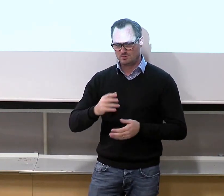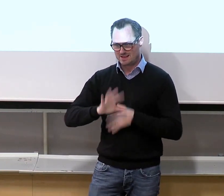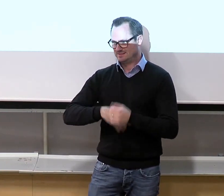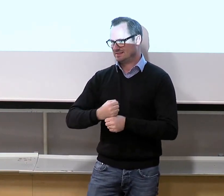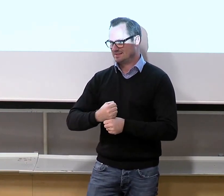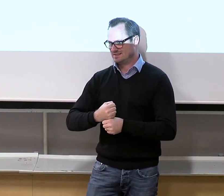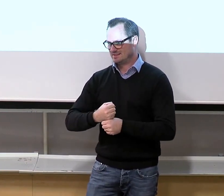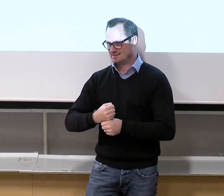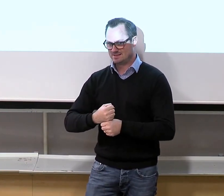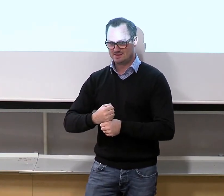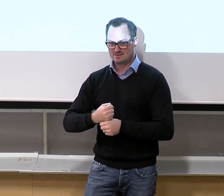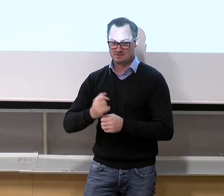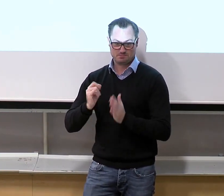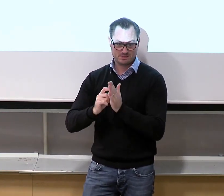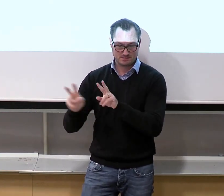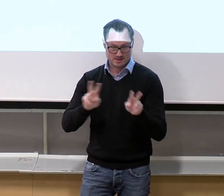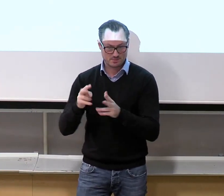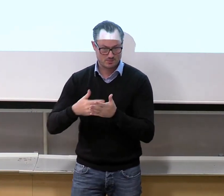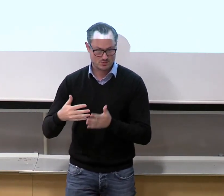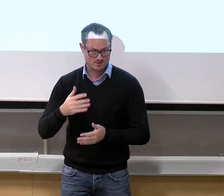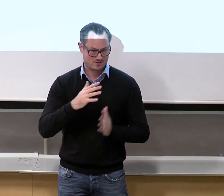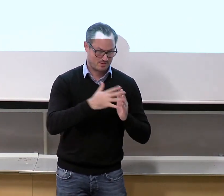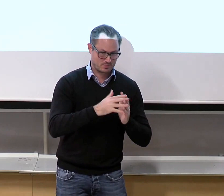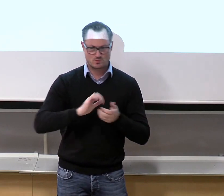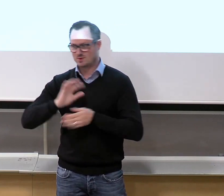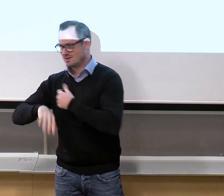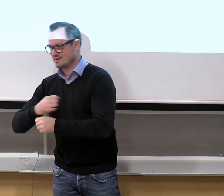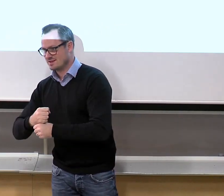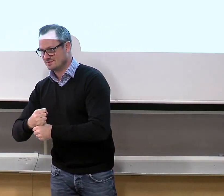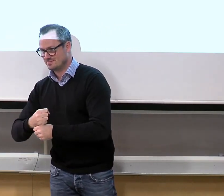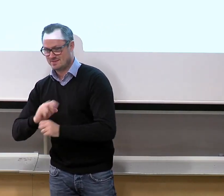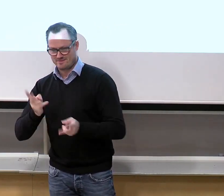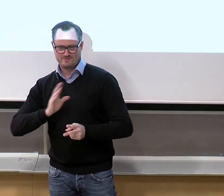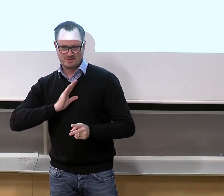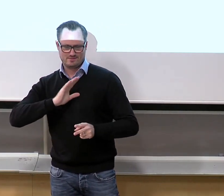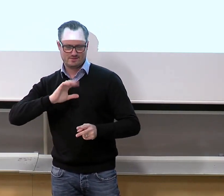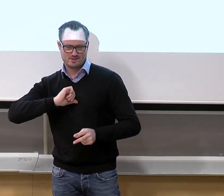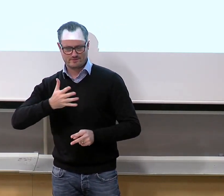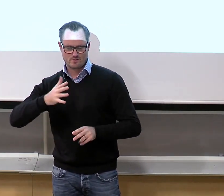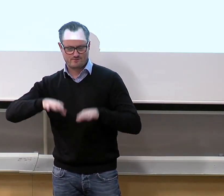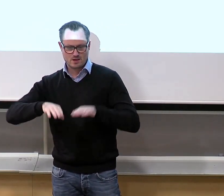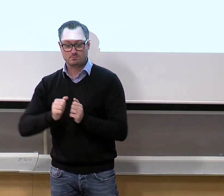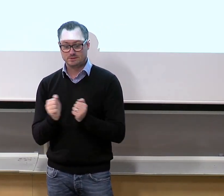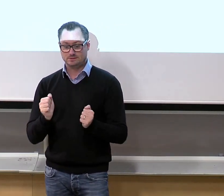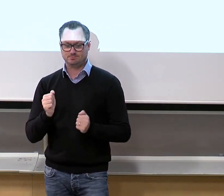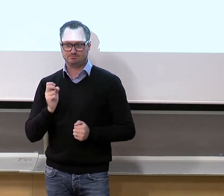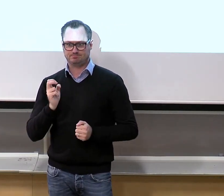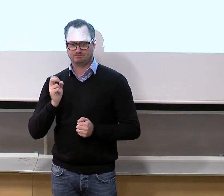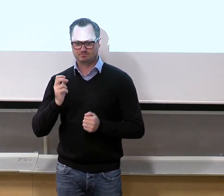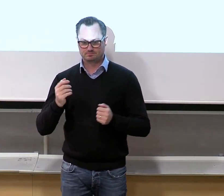skilda. Så att säger man... Fast den engelskan mellan både England och i USA så kan ju